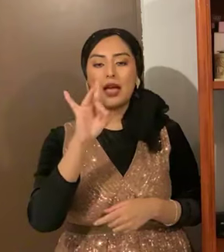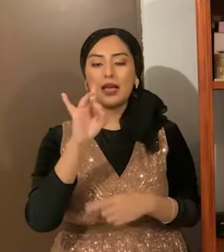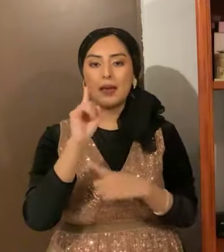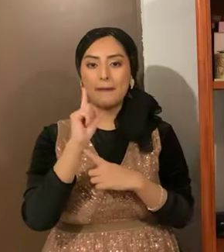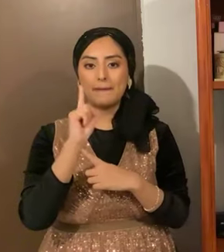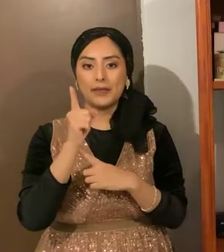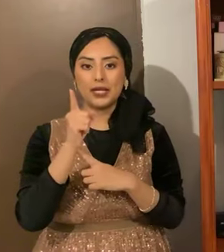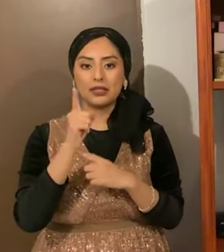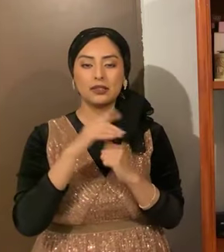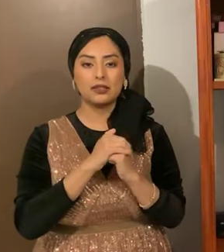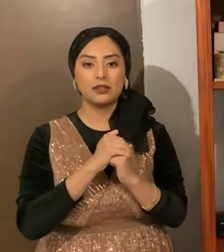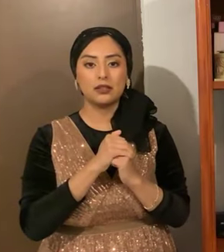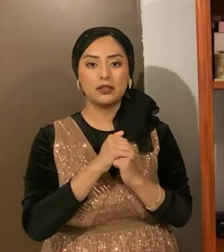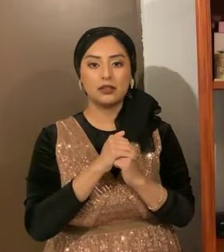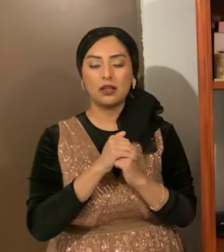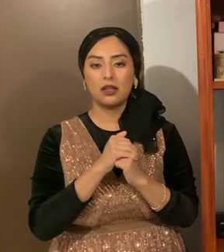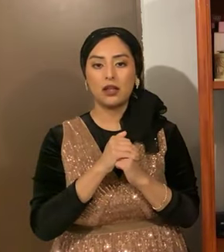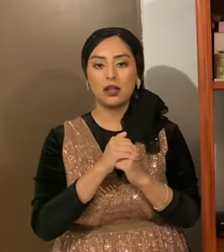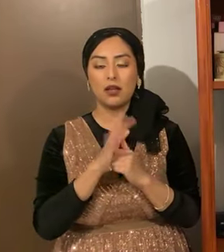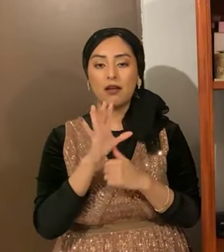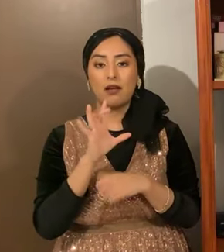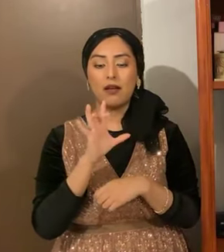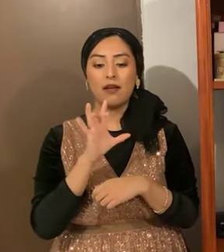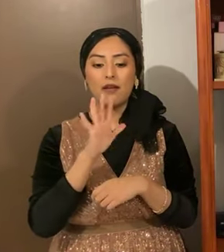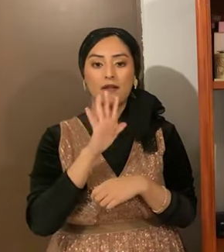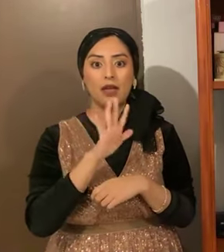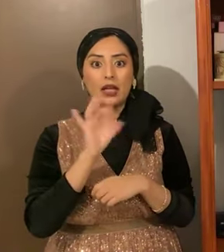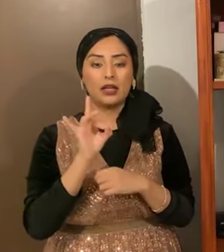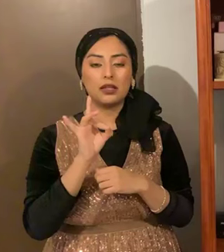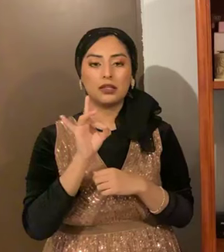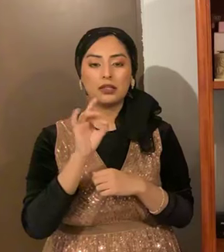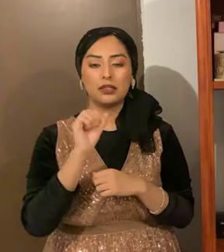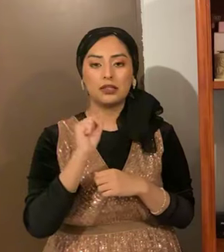minutos, segundos, ¿sí? Pero